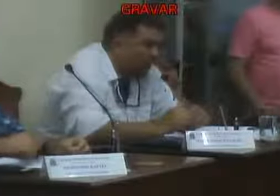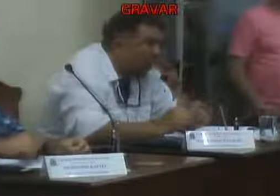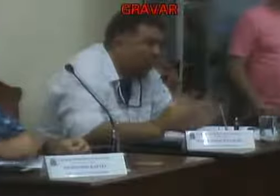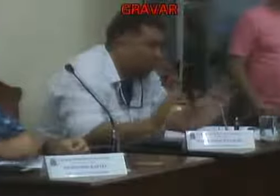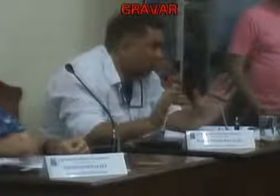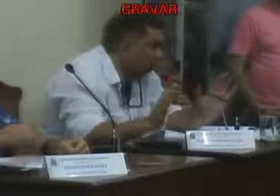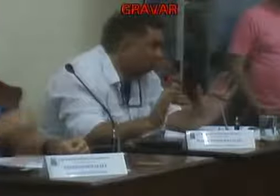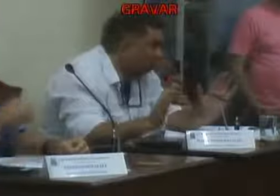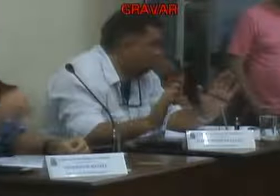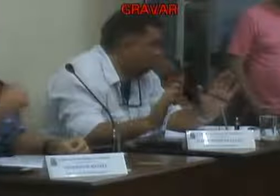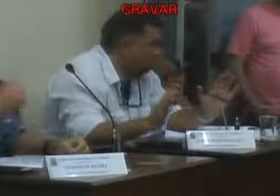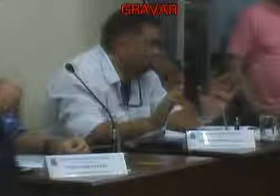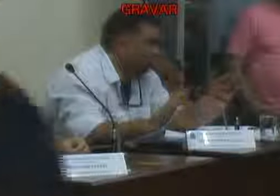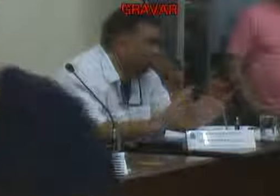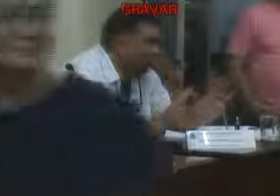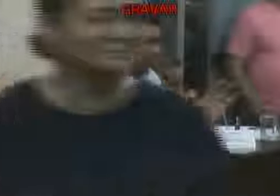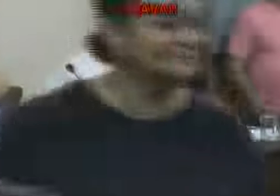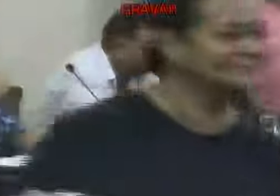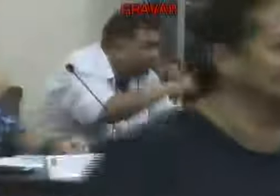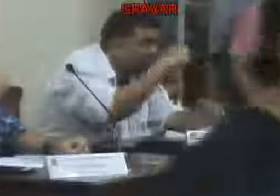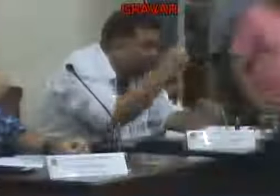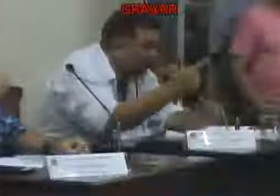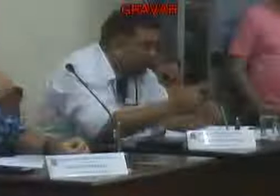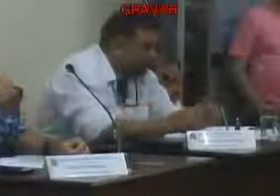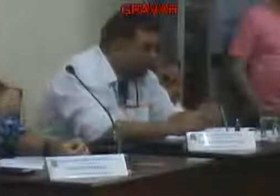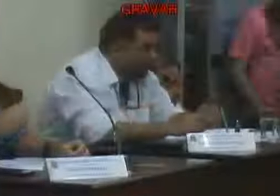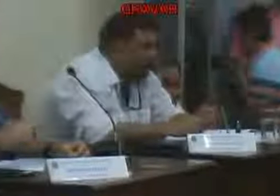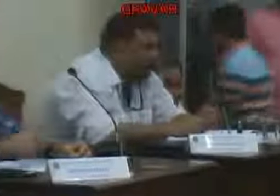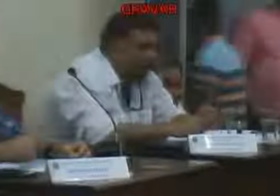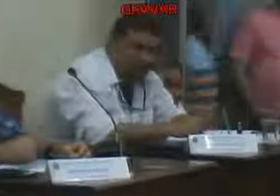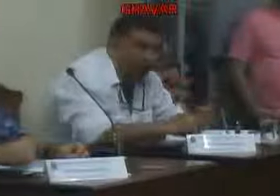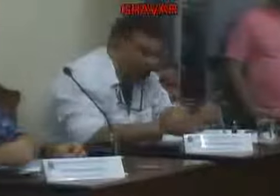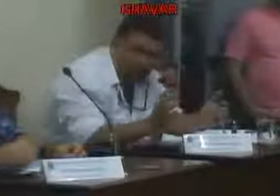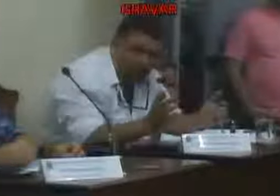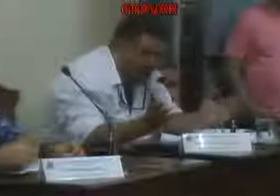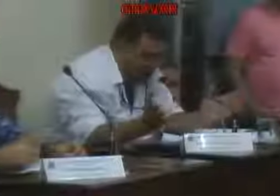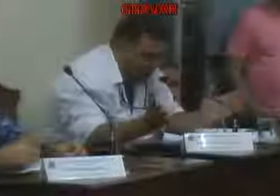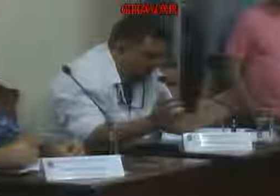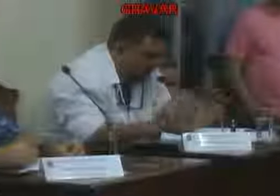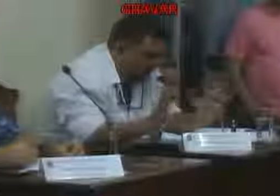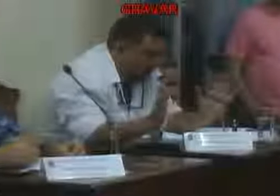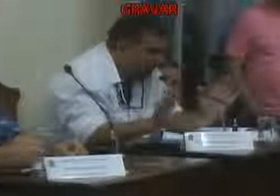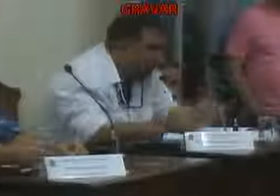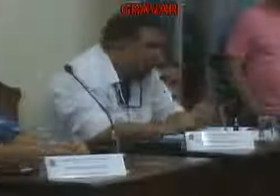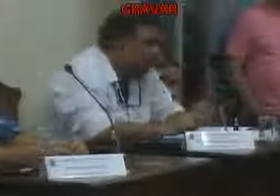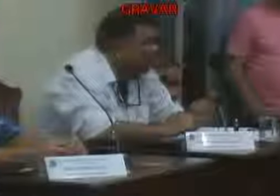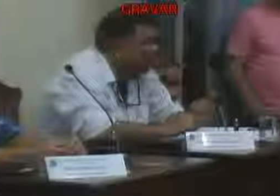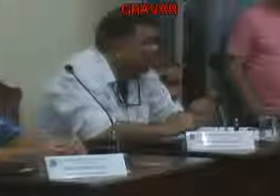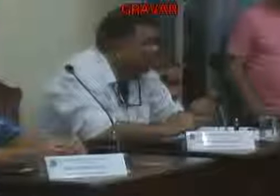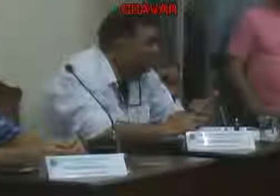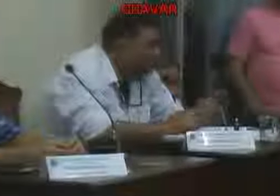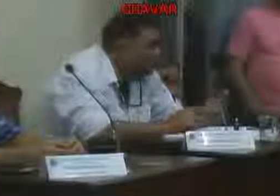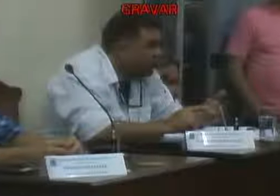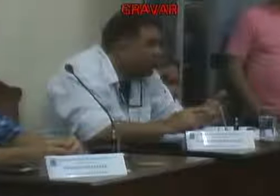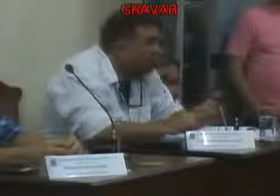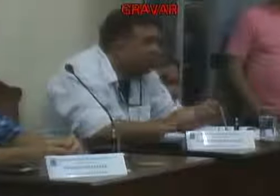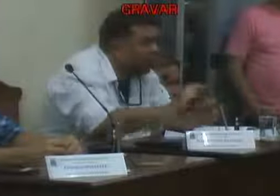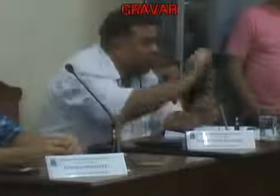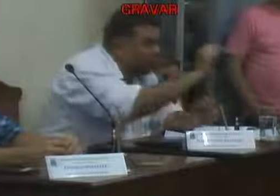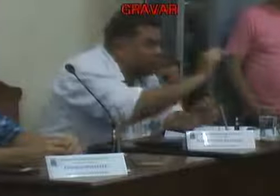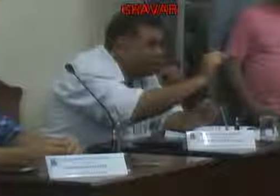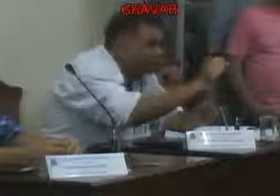erro material, pode-se alegar isso, ainda tem mais. É um erro, claro, um erro material. E não se estabeleceu